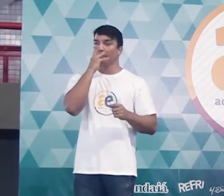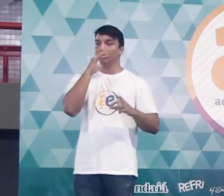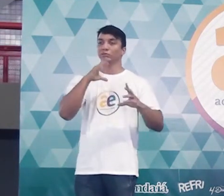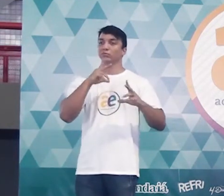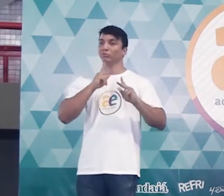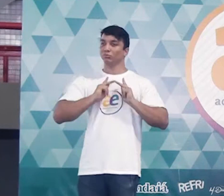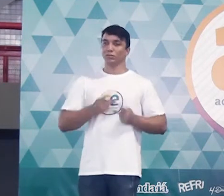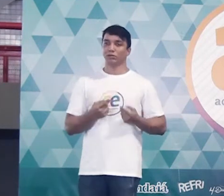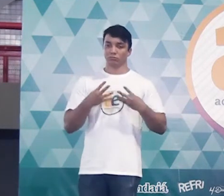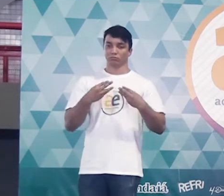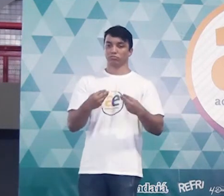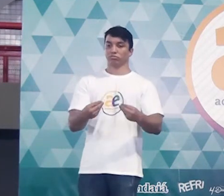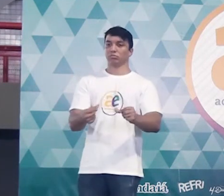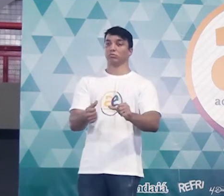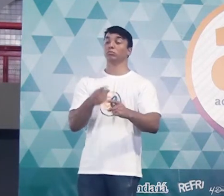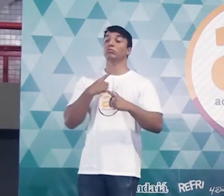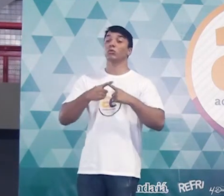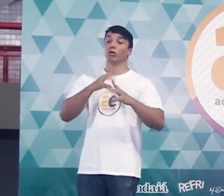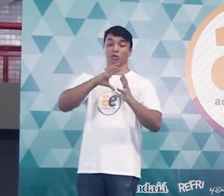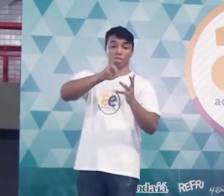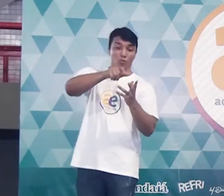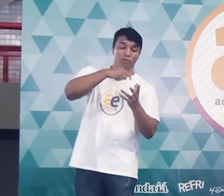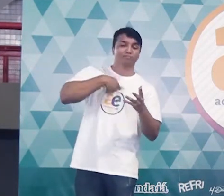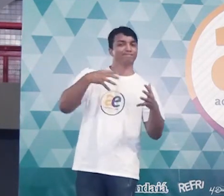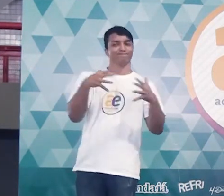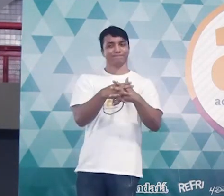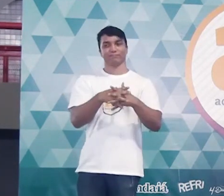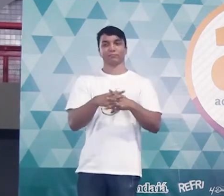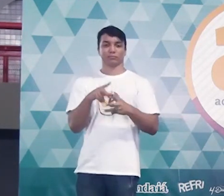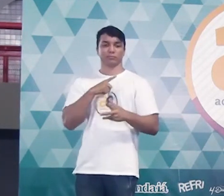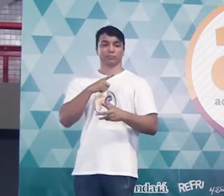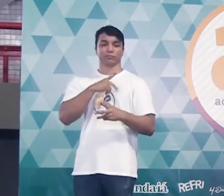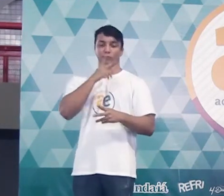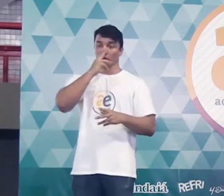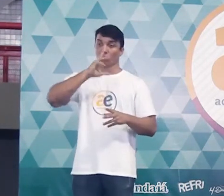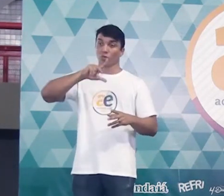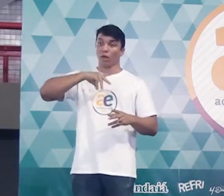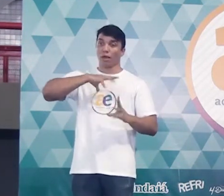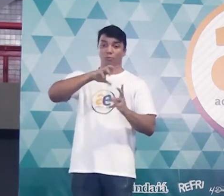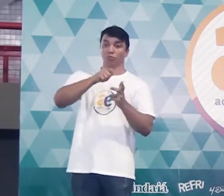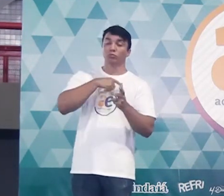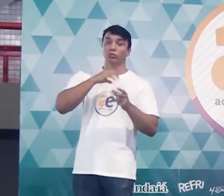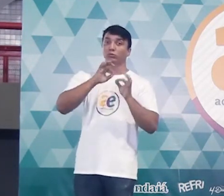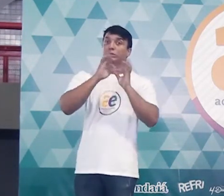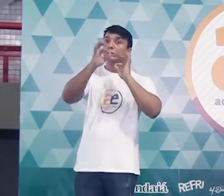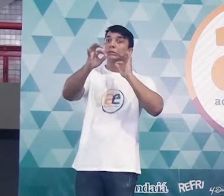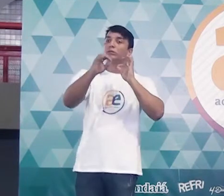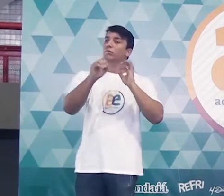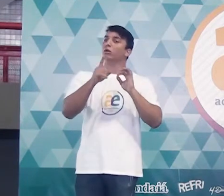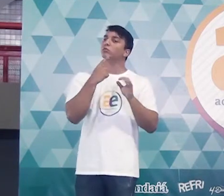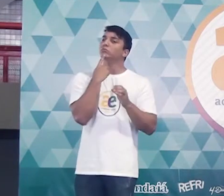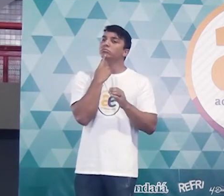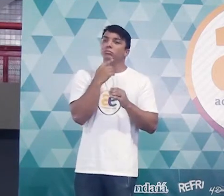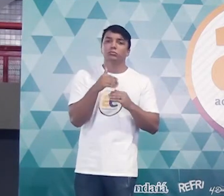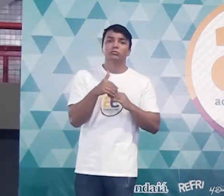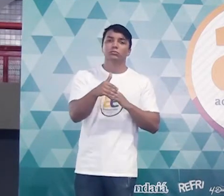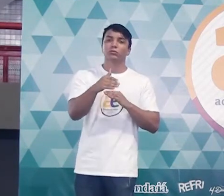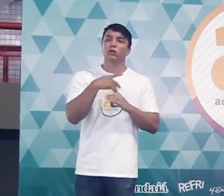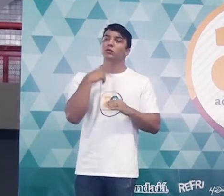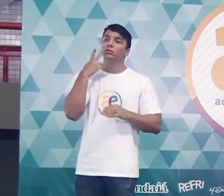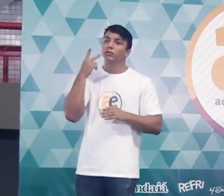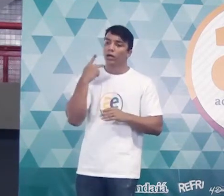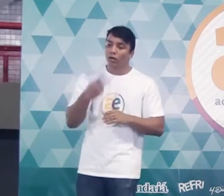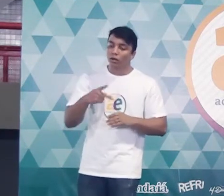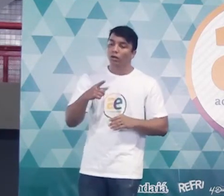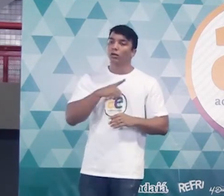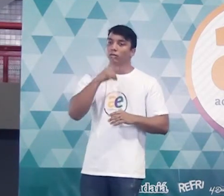cedo. Porque o mundo está muito complicado. E não é um mundo longe da gente, não, é um mundo aqui mesmo. O